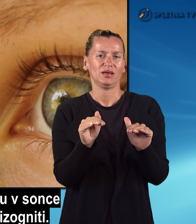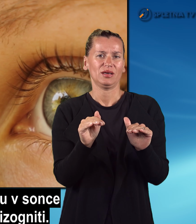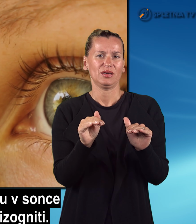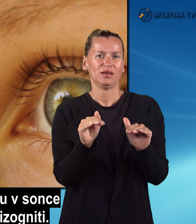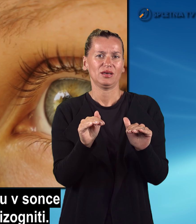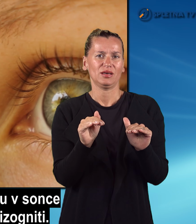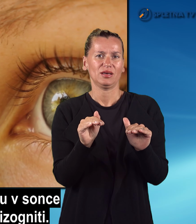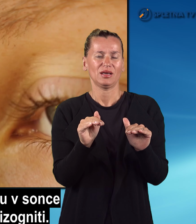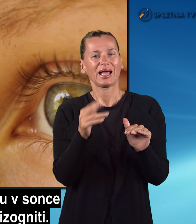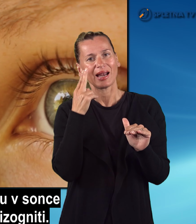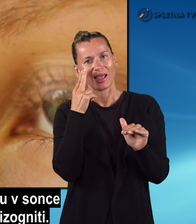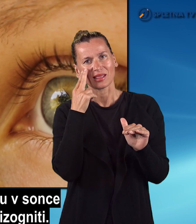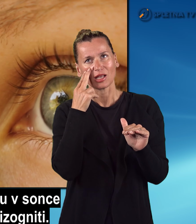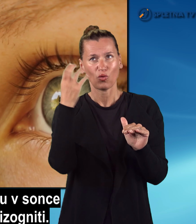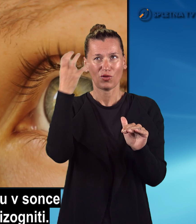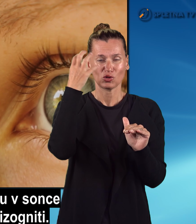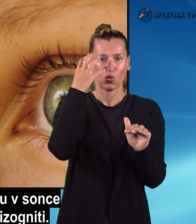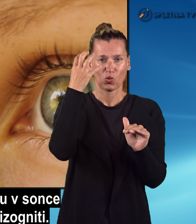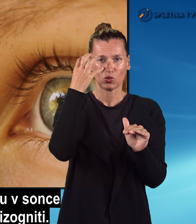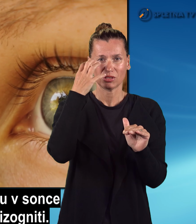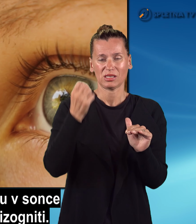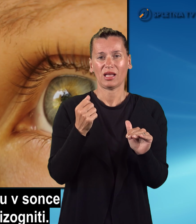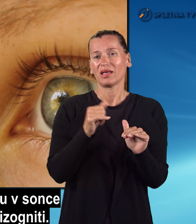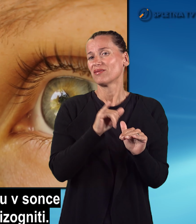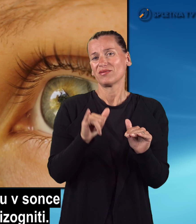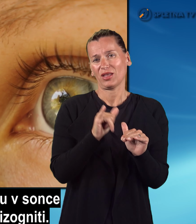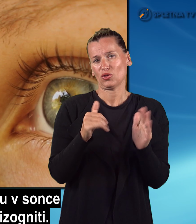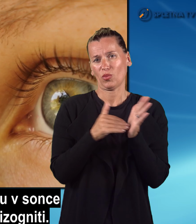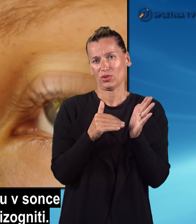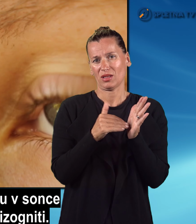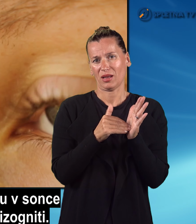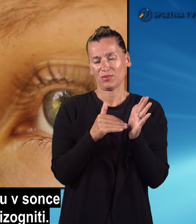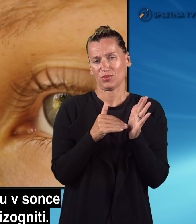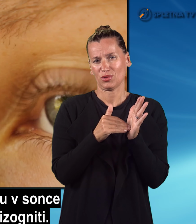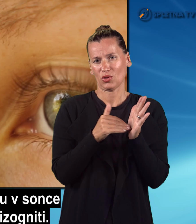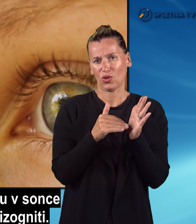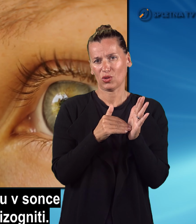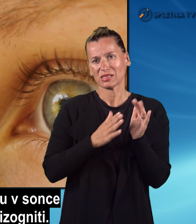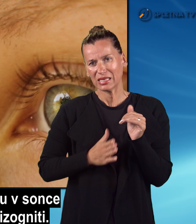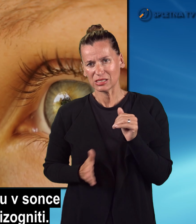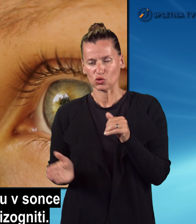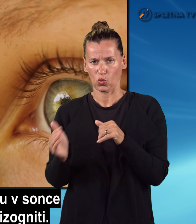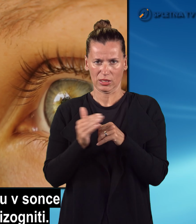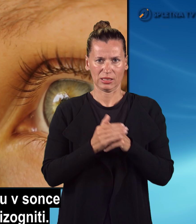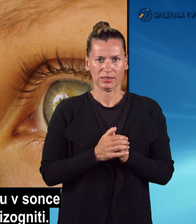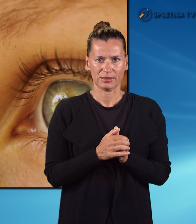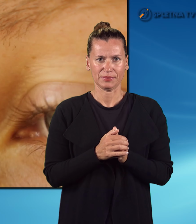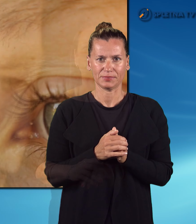nezaščitenem gledanju v sonce, vedno potrebno se temu izogniti.